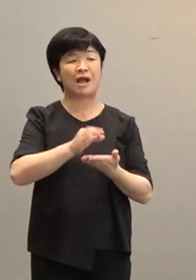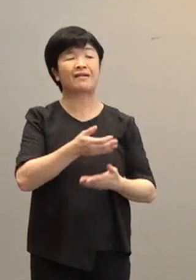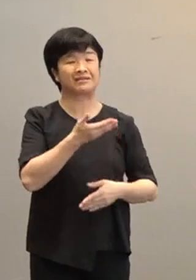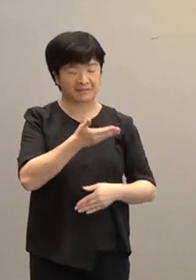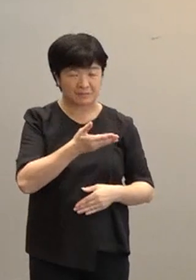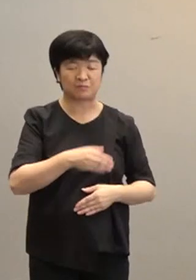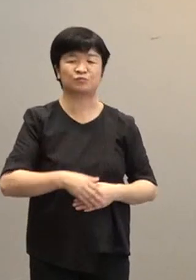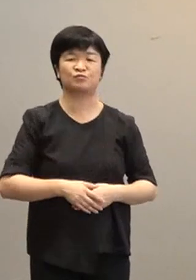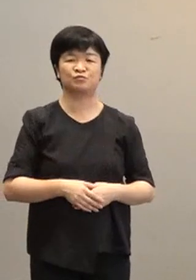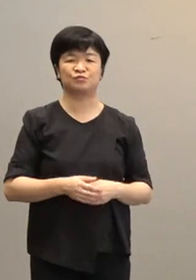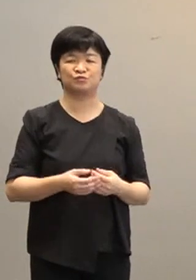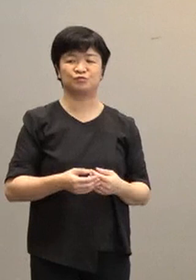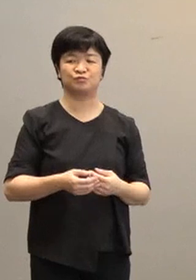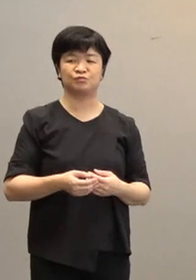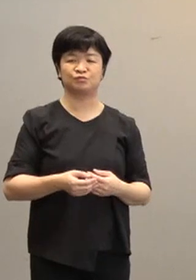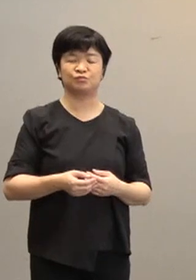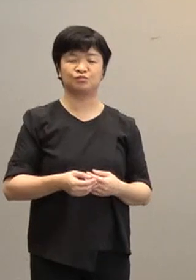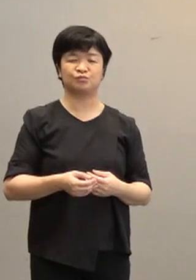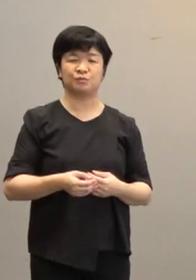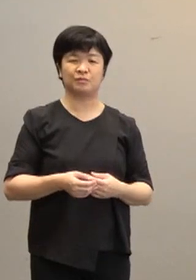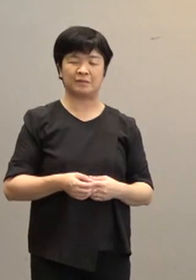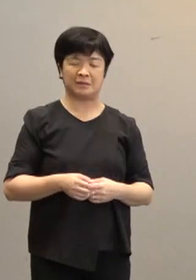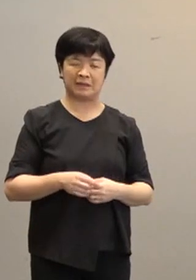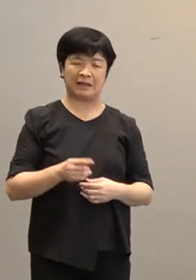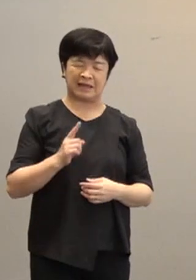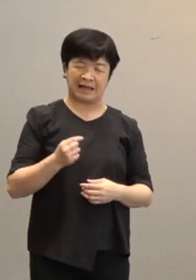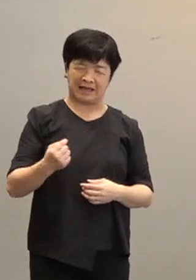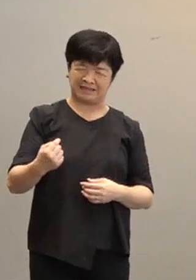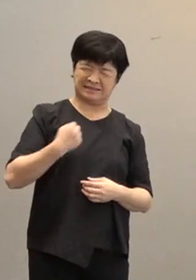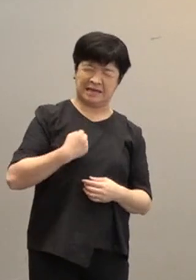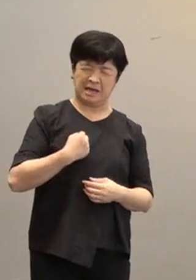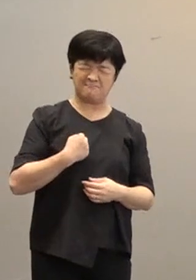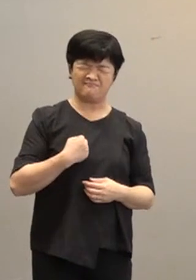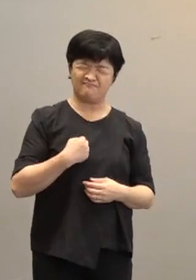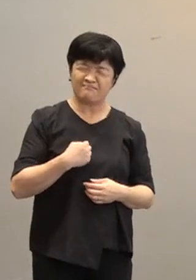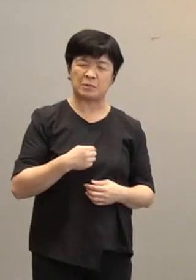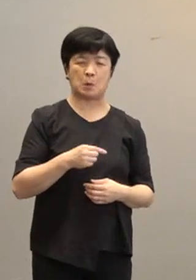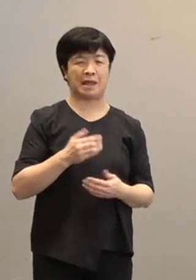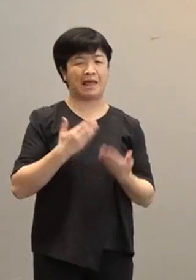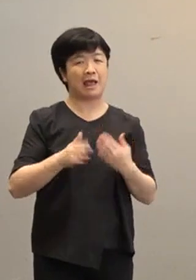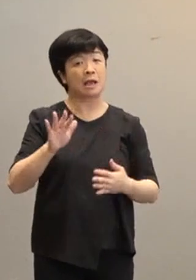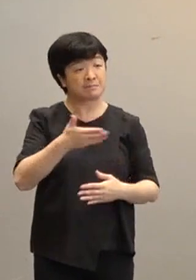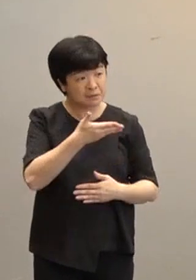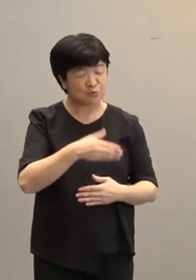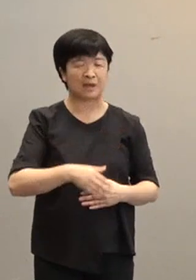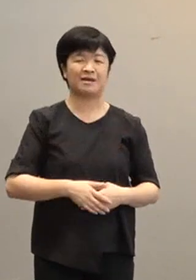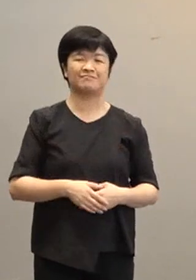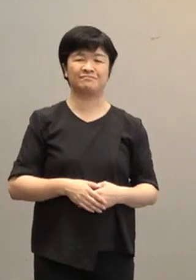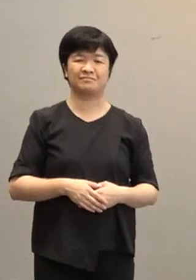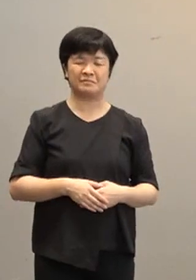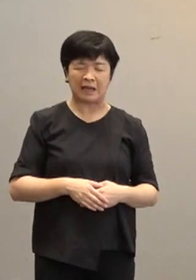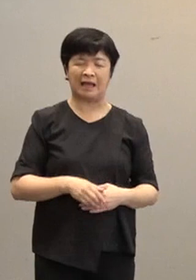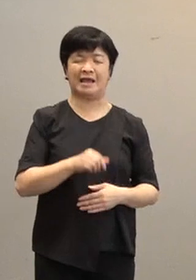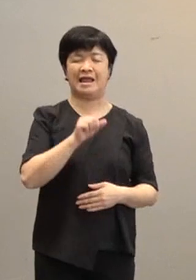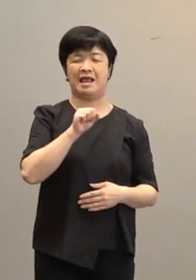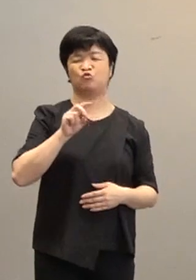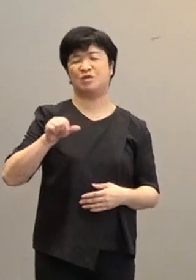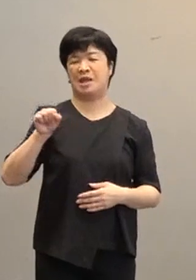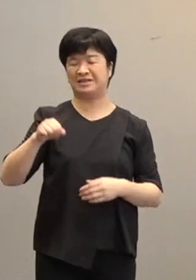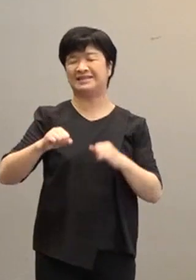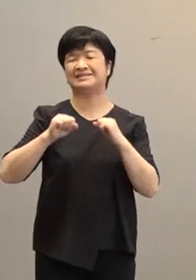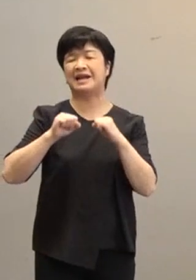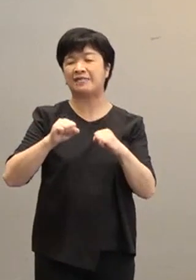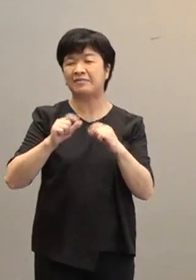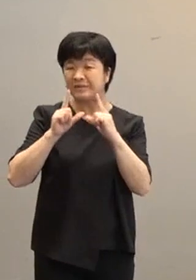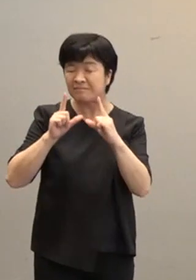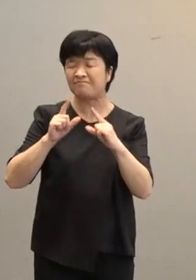っぱりあの、まあ、心ない言葉を投げかけられたりですか、うん、そういうご経験ありますか。まあ、 それはもう SNS をやる以上避